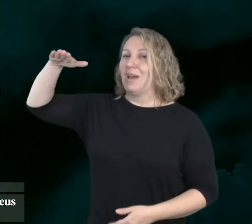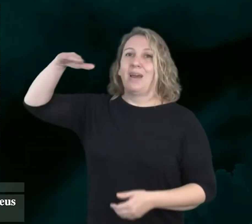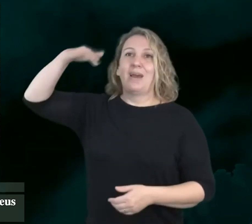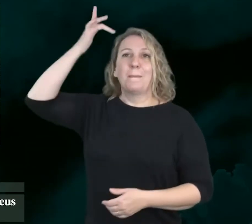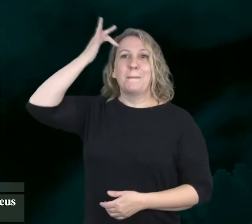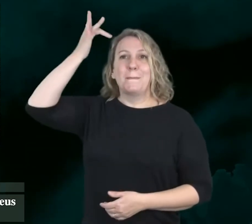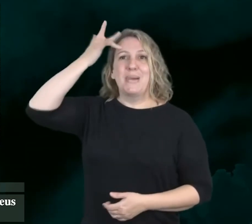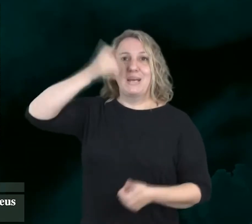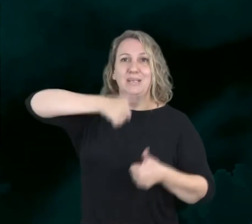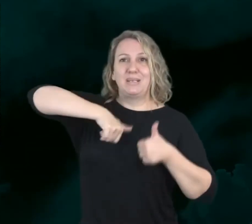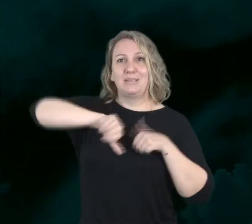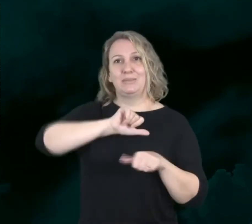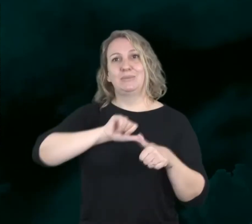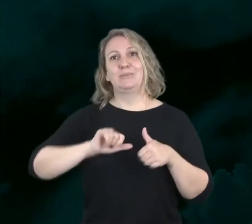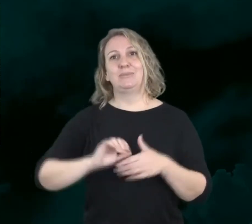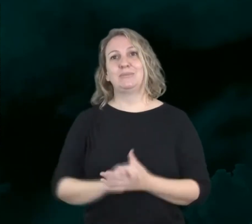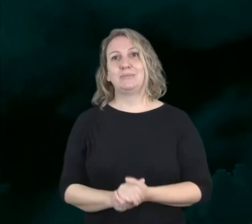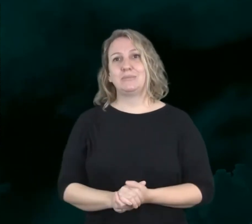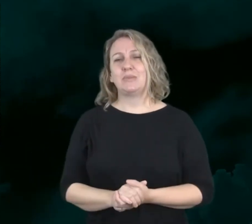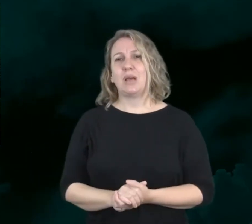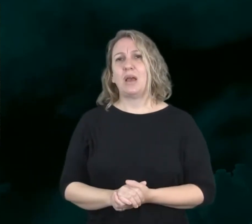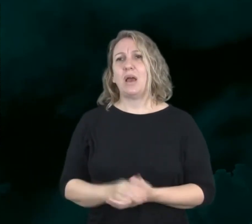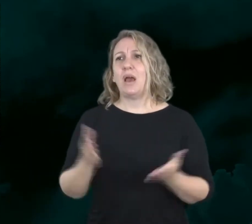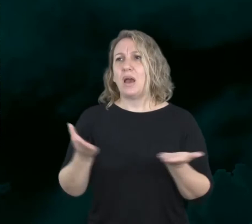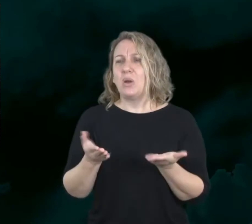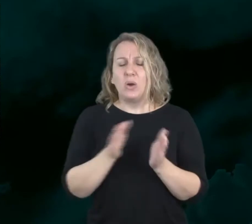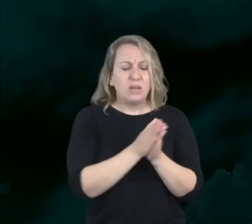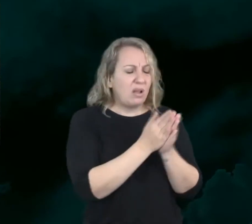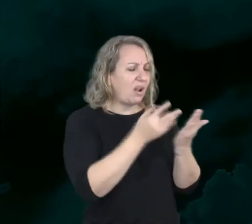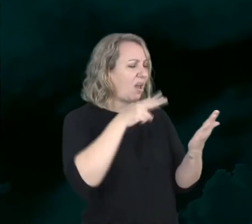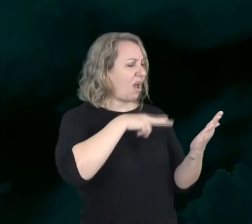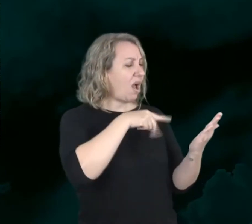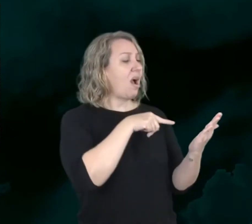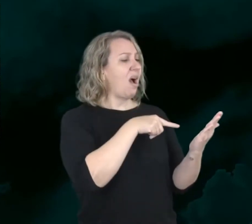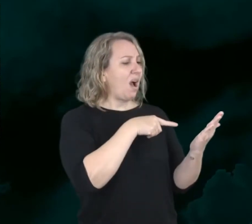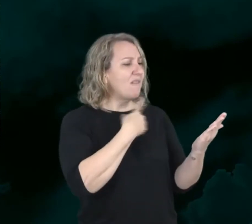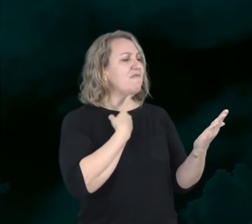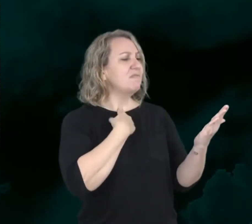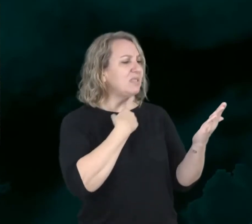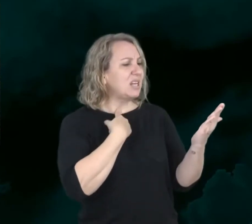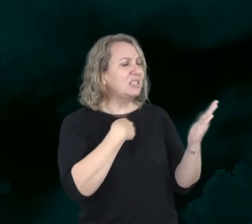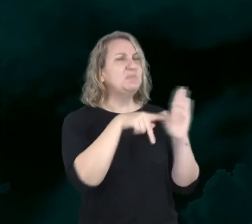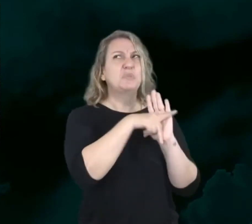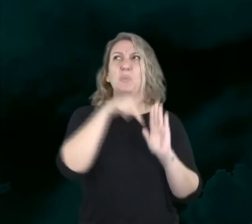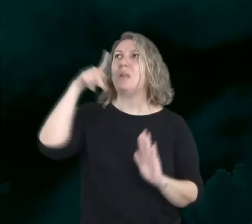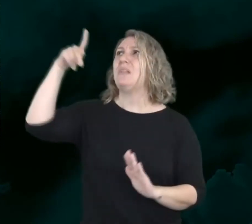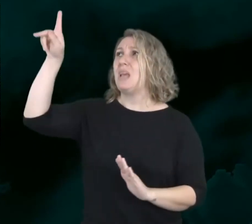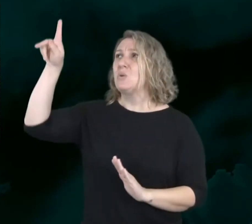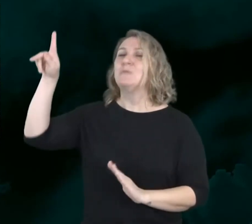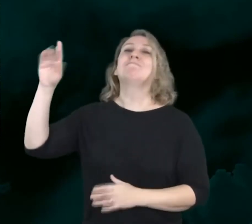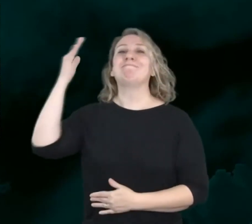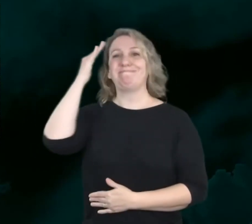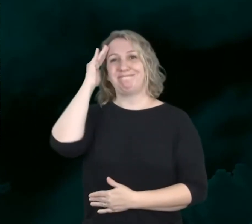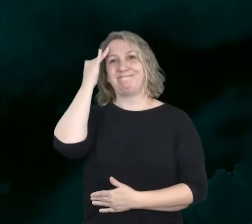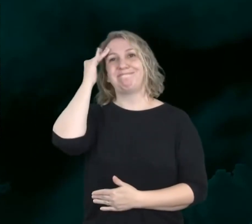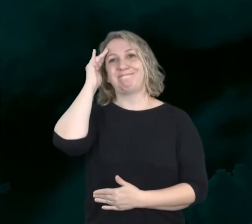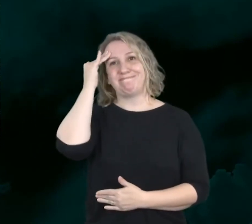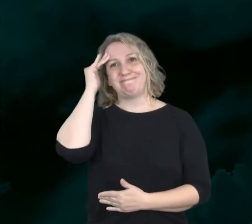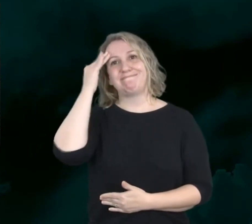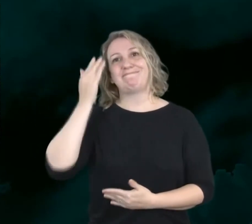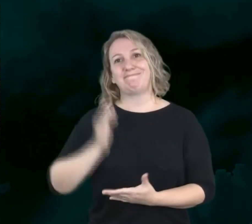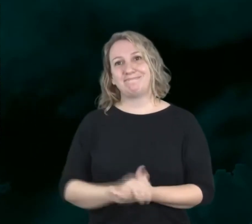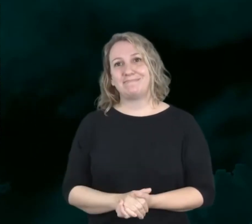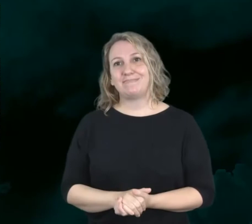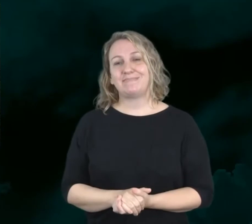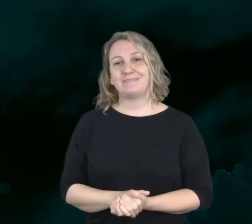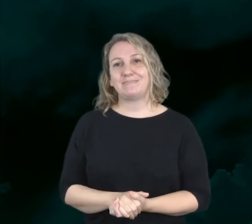nós crescemos, entendemos a vontade de Deus, mas ainda precisa de mais um passo. Deus precisa que nós, de